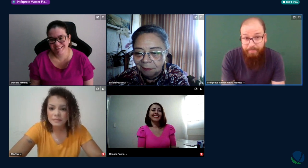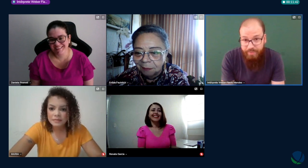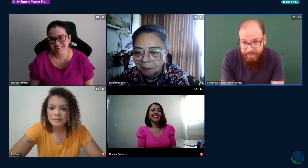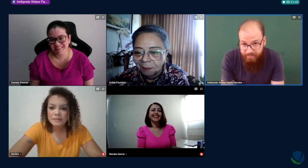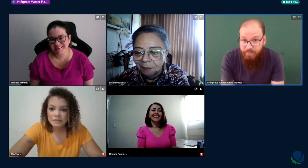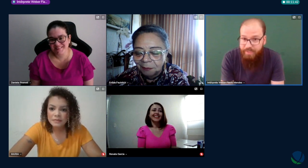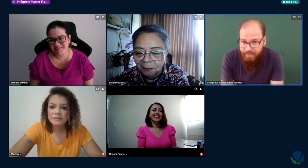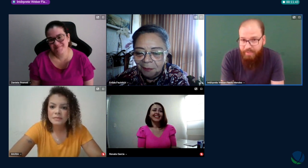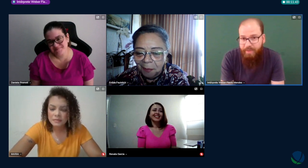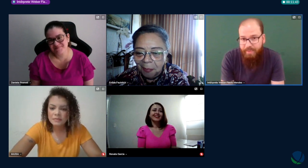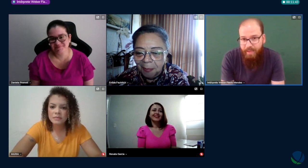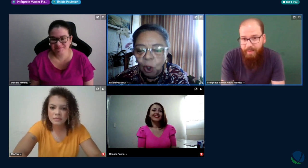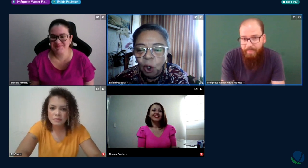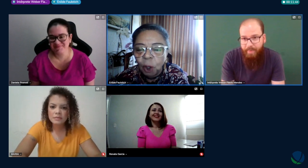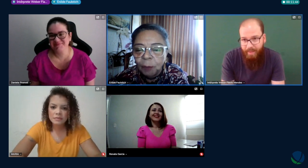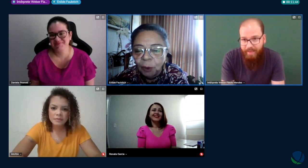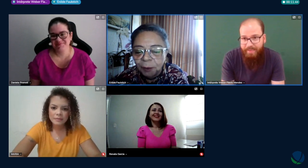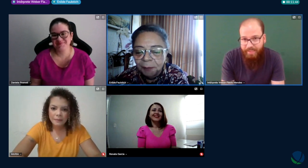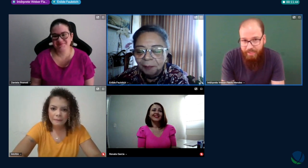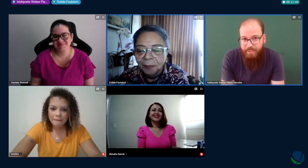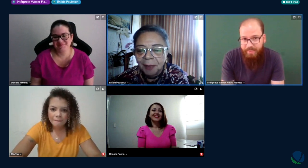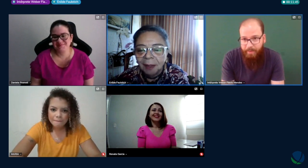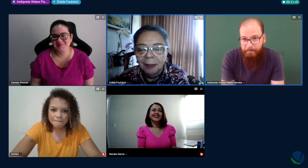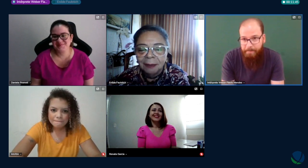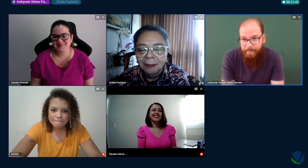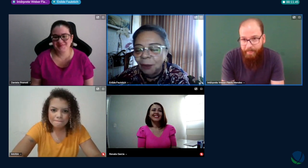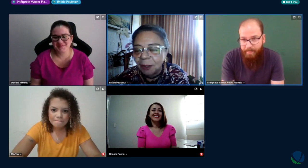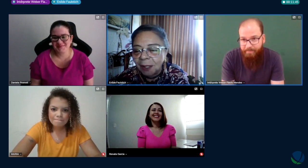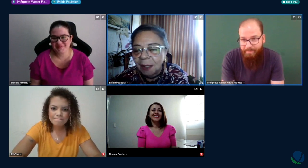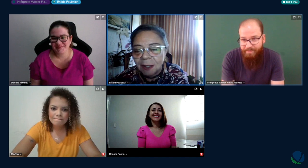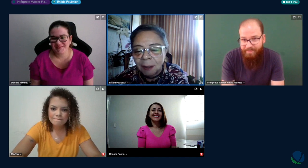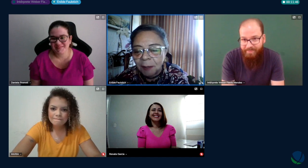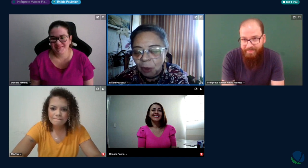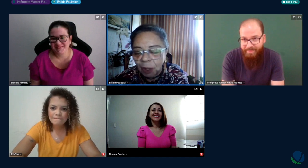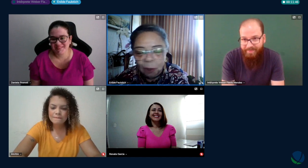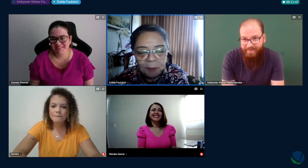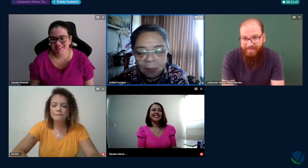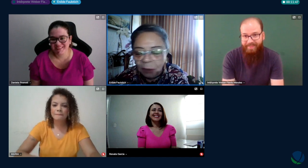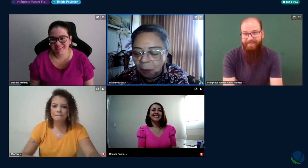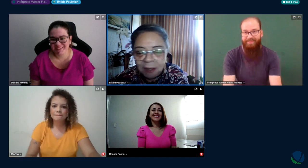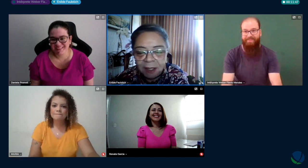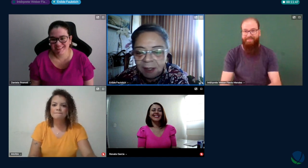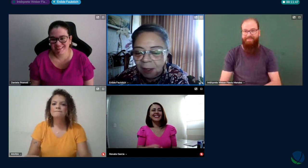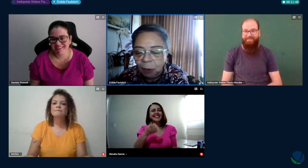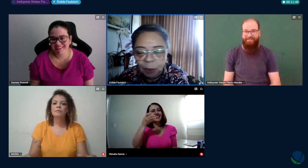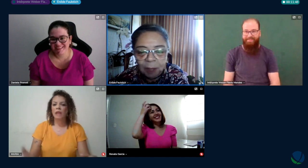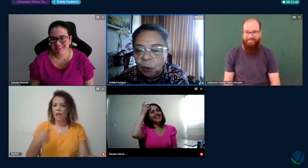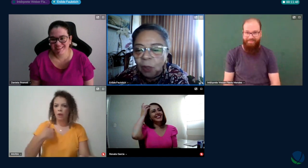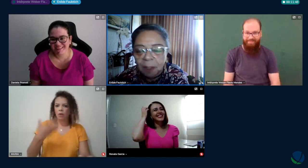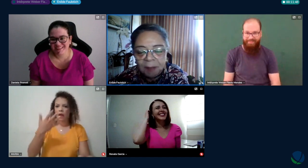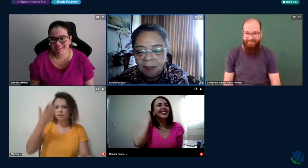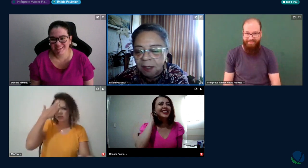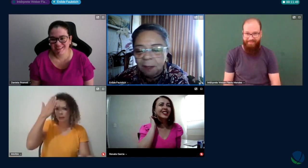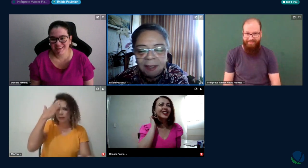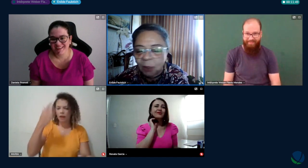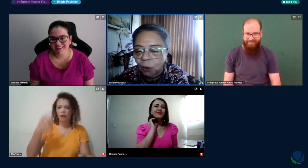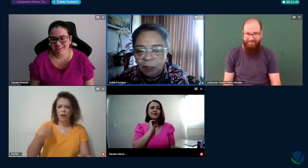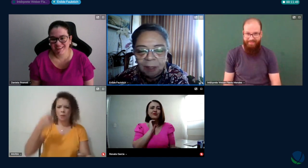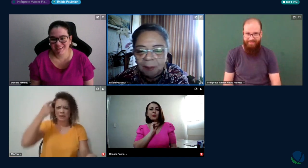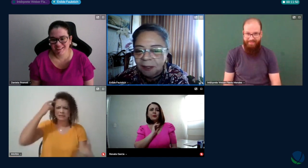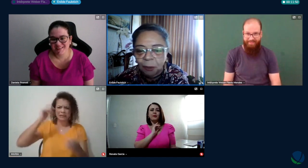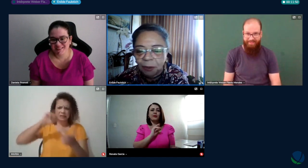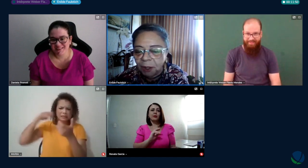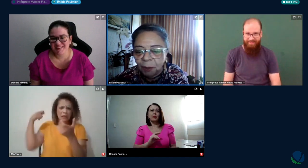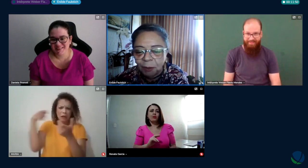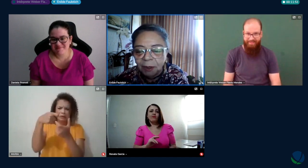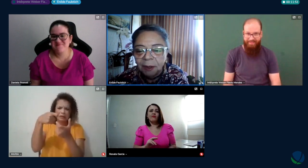Acredito que é possível, sim. Como? Existe, sim. Agora, quem quer saber sou eu, porque quando eu pensei em sinal termo, eu nunca pensei em base icônica